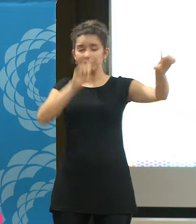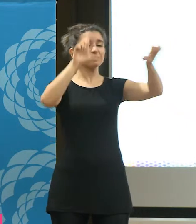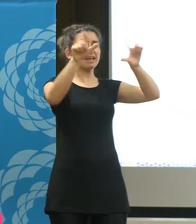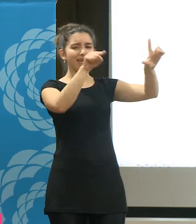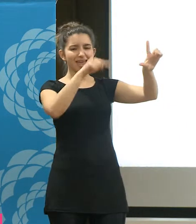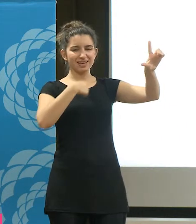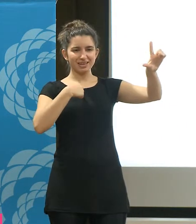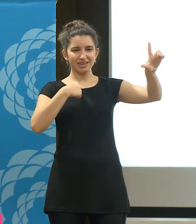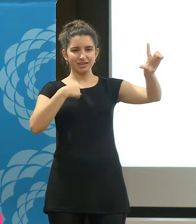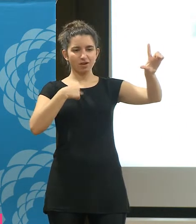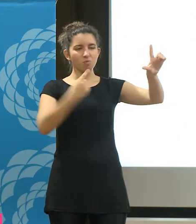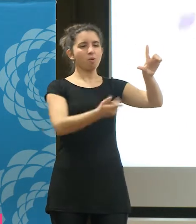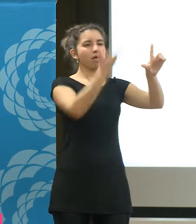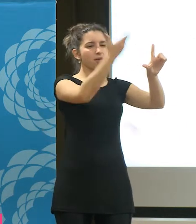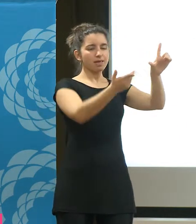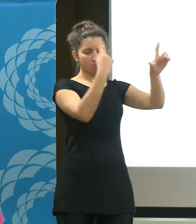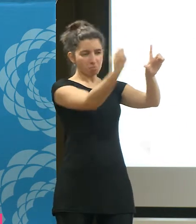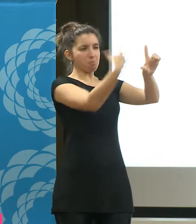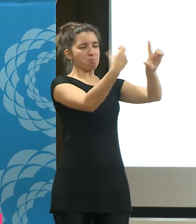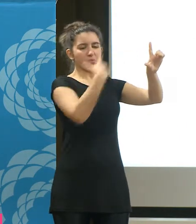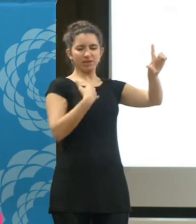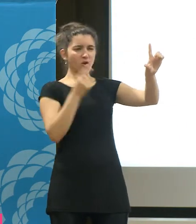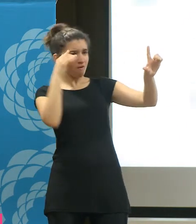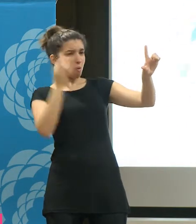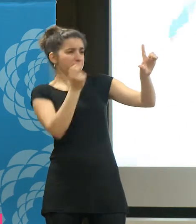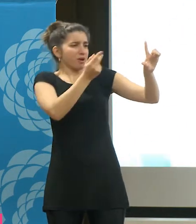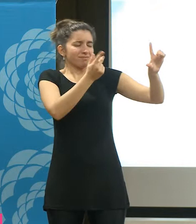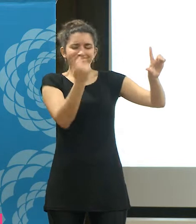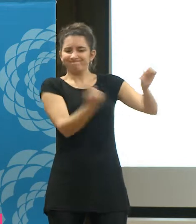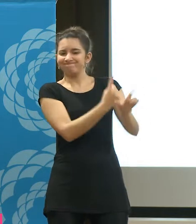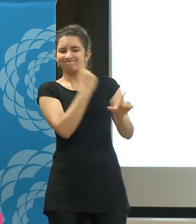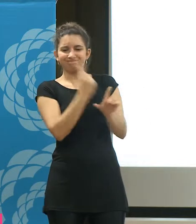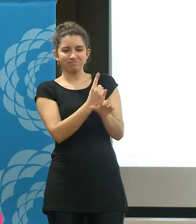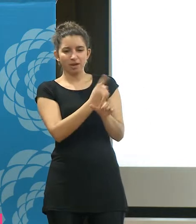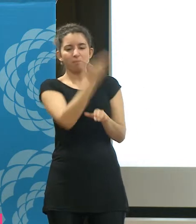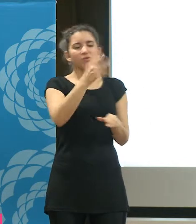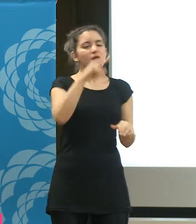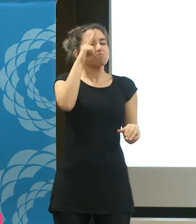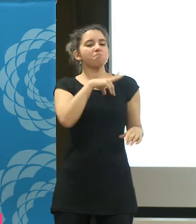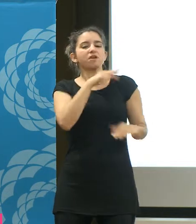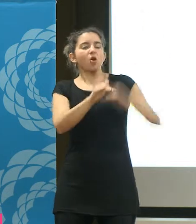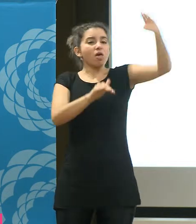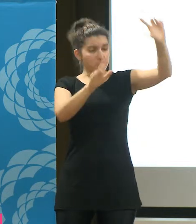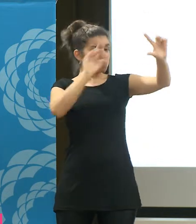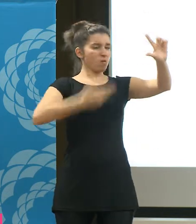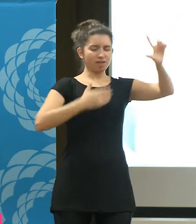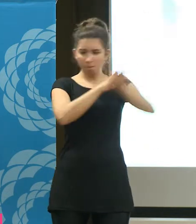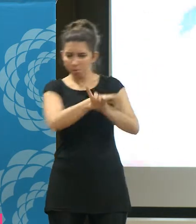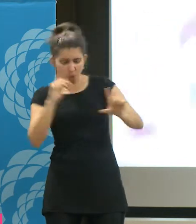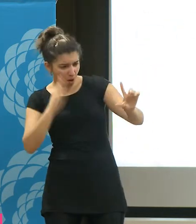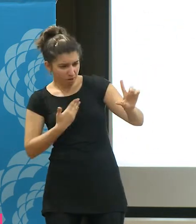igualdad de posibilidades expresivas, un medio que ellos reconocen marcado fuertemente por las diferencias entre ricos y pobres, pero donde los